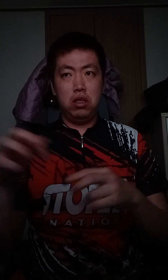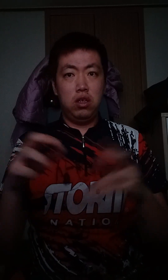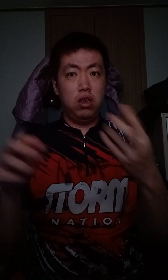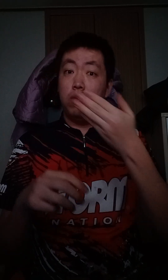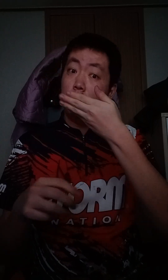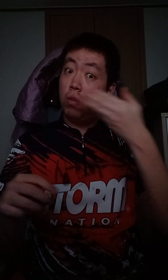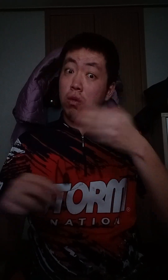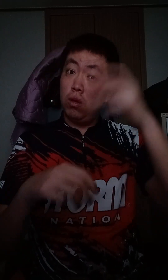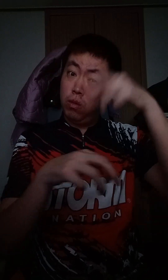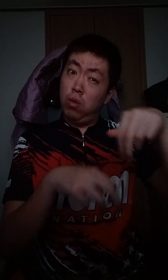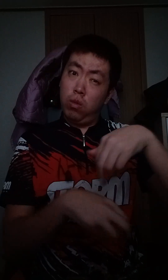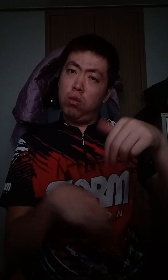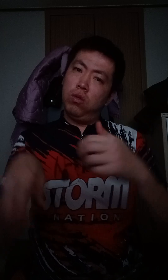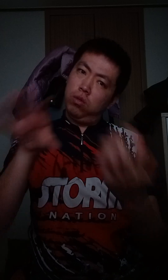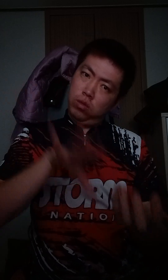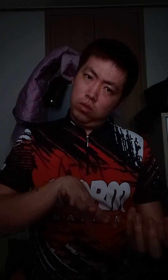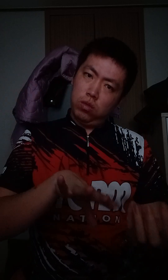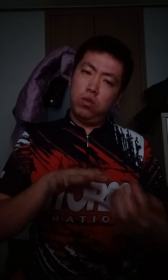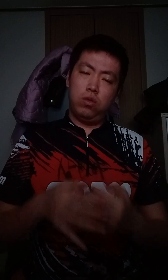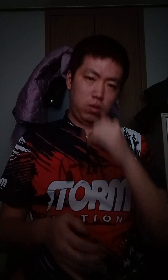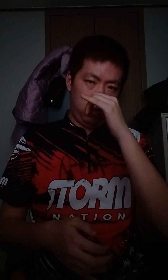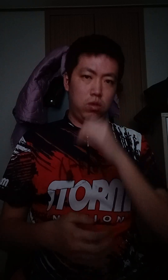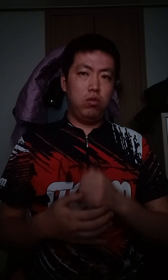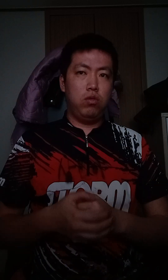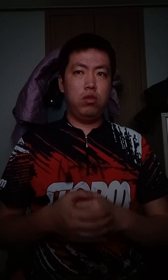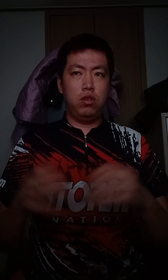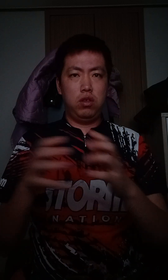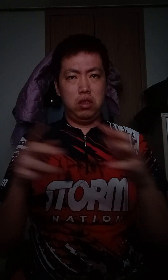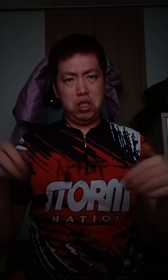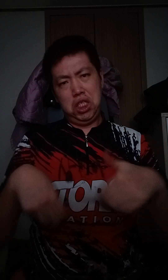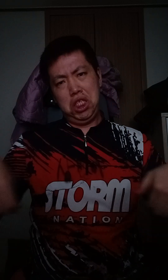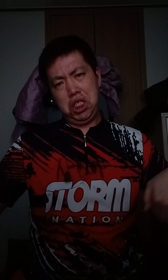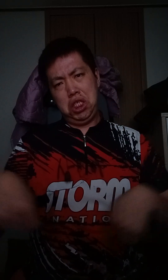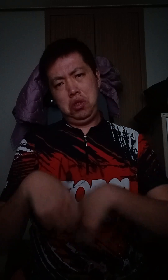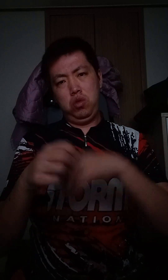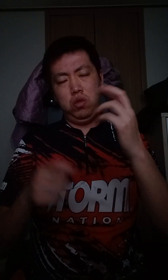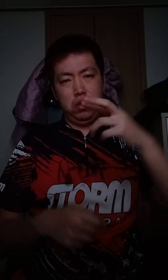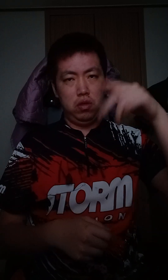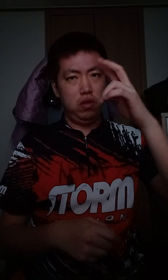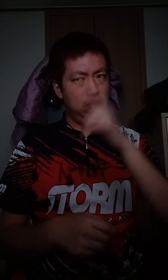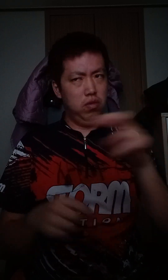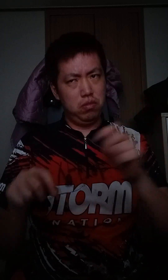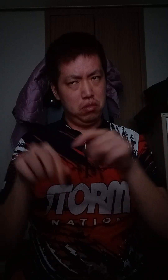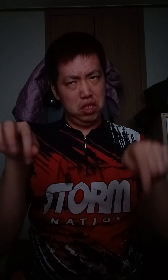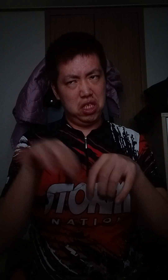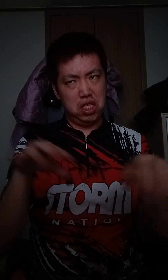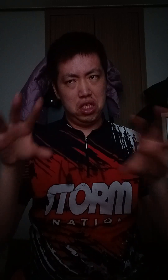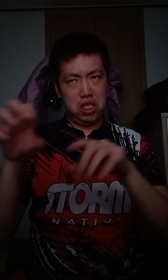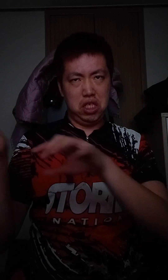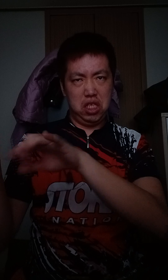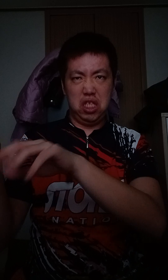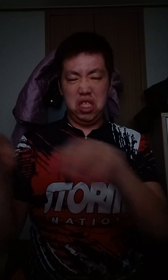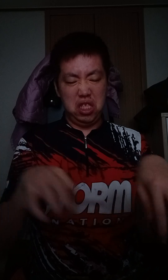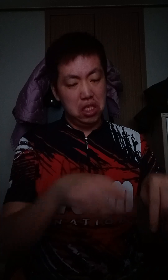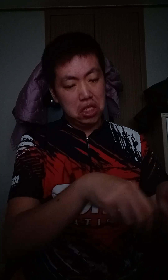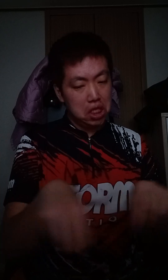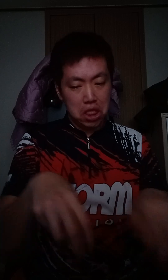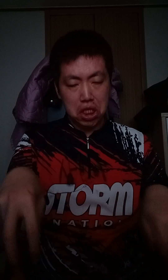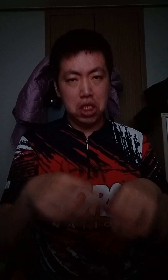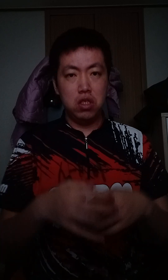빨간색 버스가 누워 있습니다. 버스가 땅과 부딪히면서 앞 유리창도 완전히 부서졌는데요. 사고가 난 건